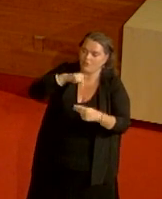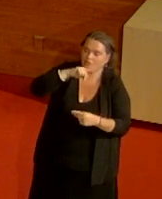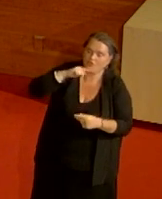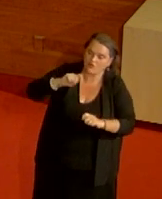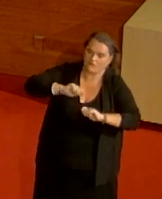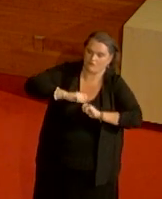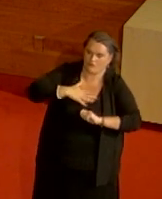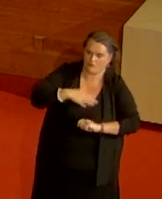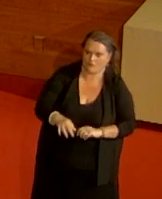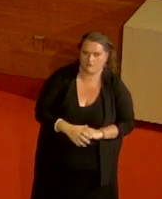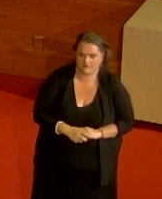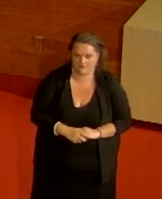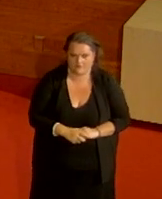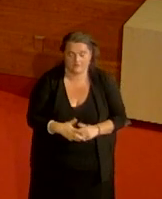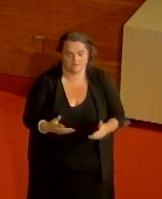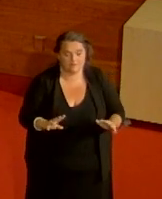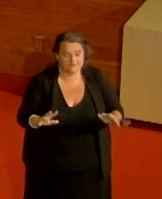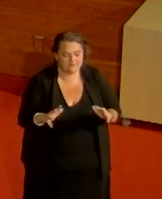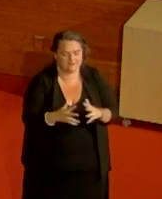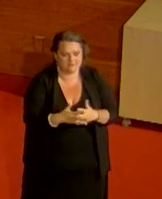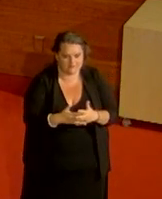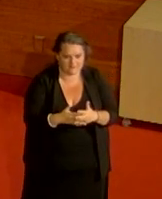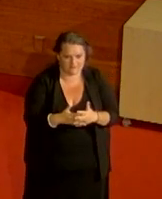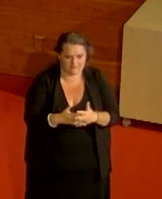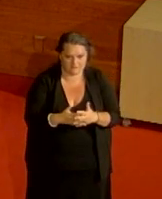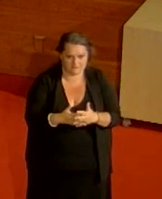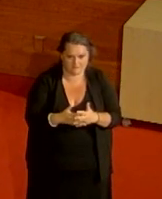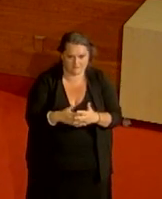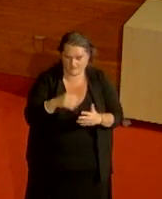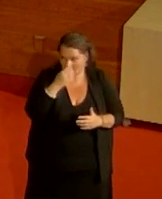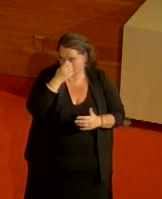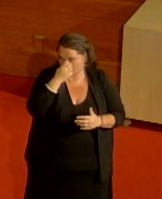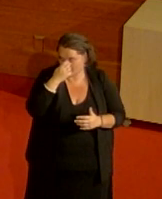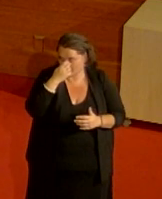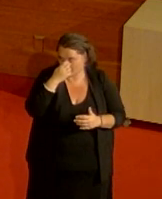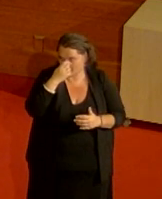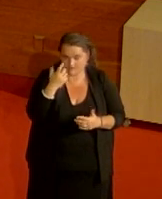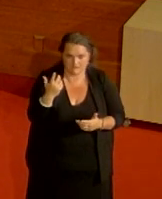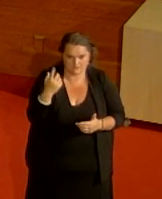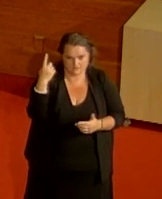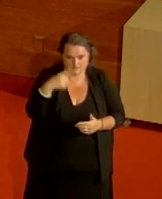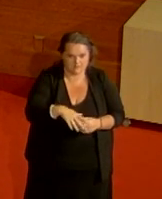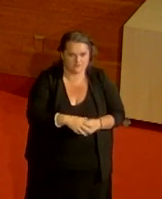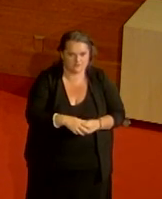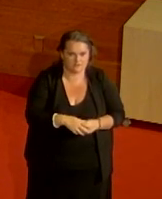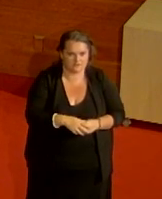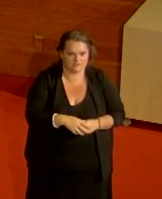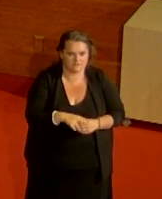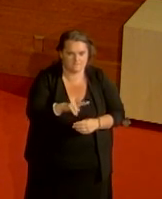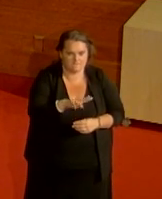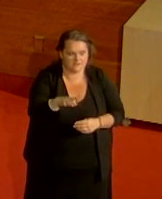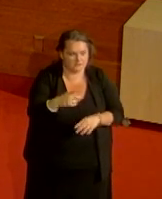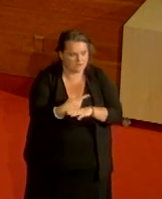habitamos en internet y para quienes estamos expuestos al escrutinio público 24 horas Cada día este día del dolor de las